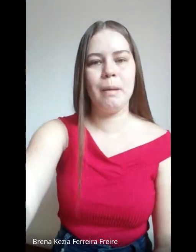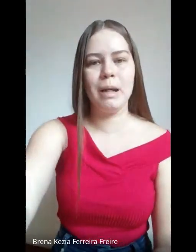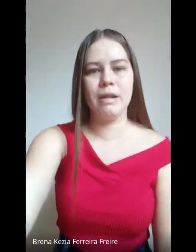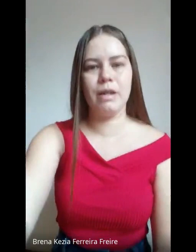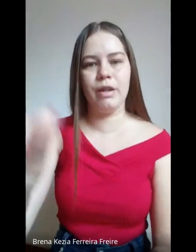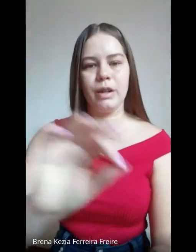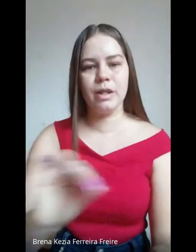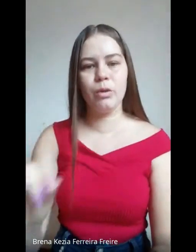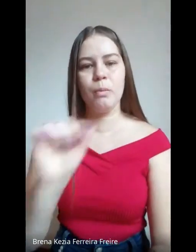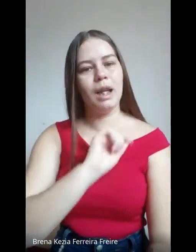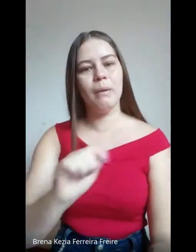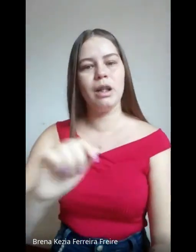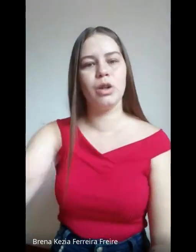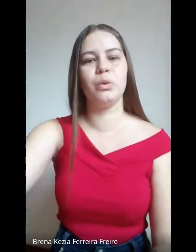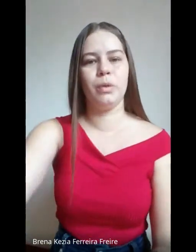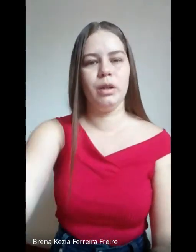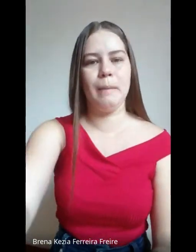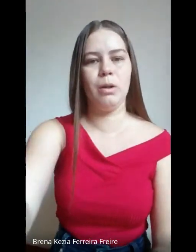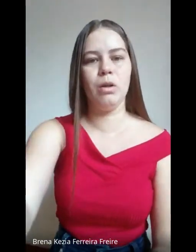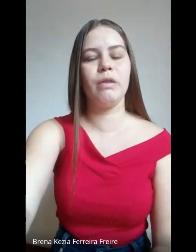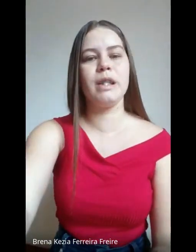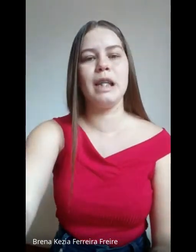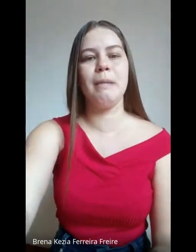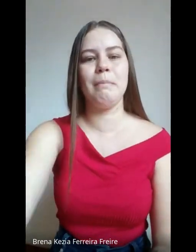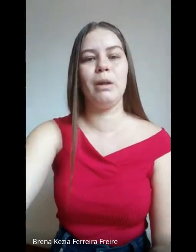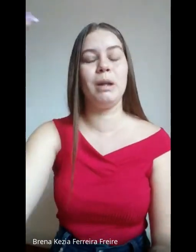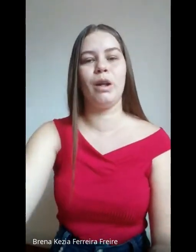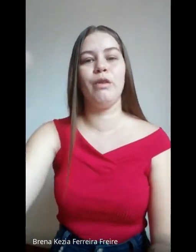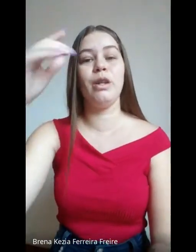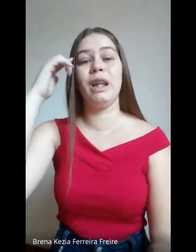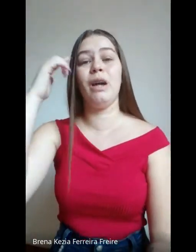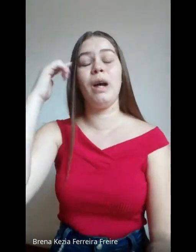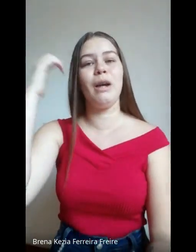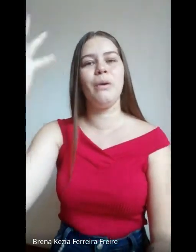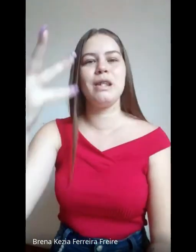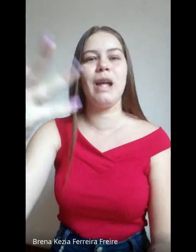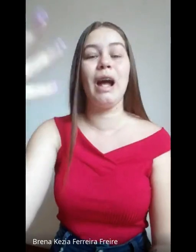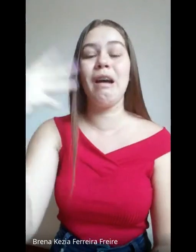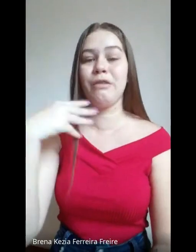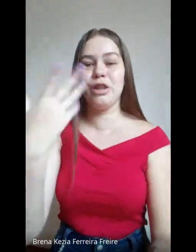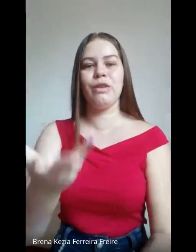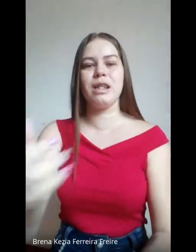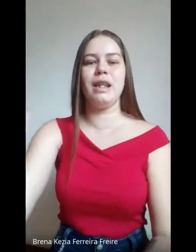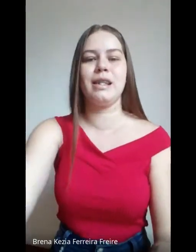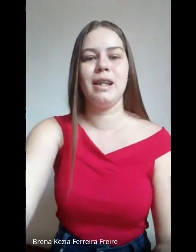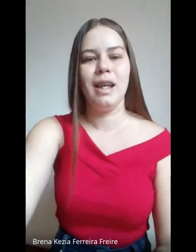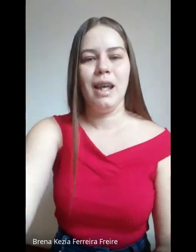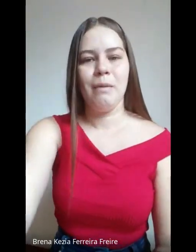fácil. Eu vejo aqui seu nome, eu anoto, tá bom? Quando vocês pedem pelo microfone, eu não reconheço a voz de vocês. Mas vamos